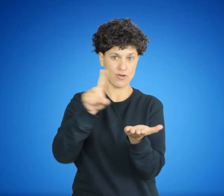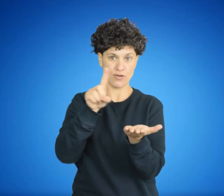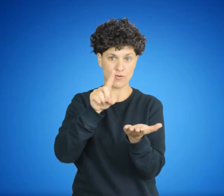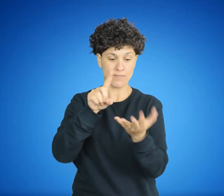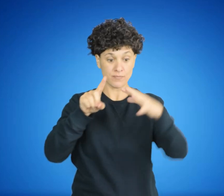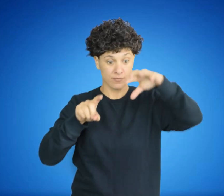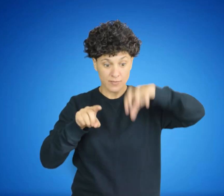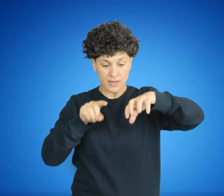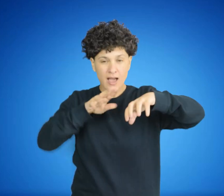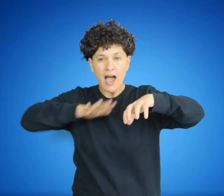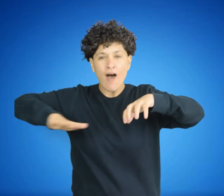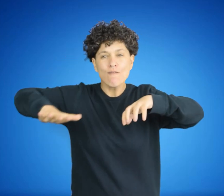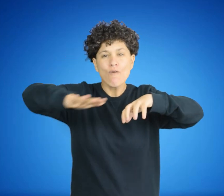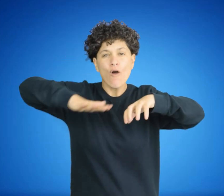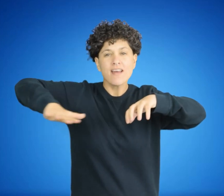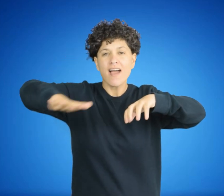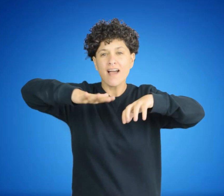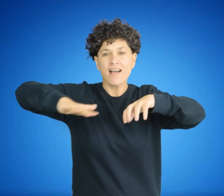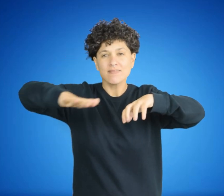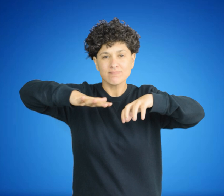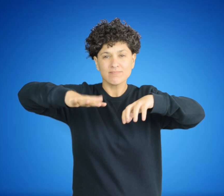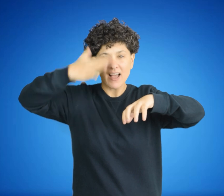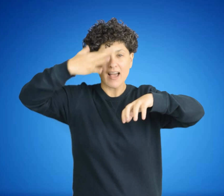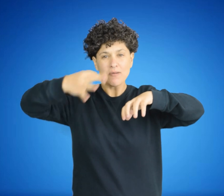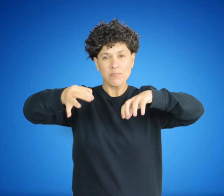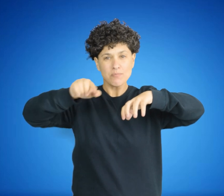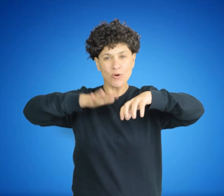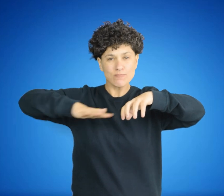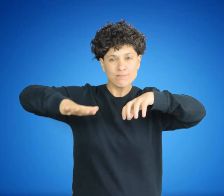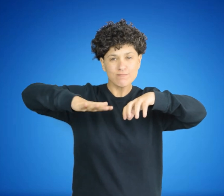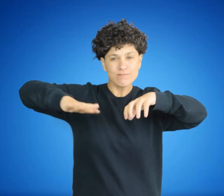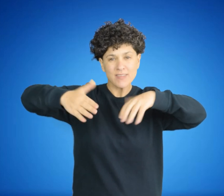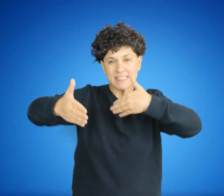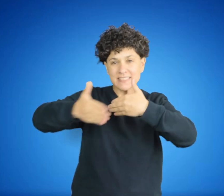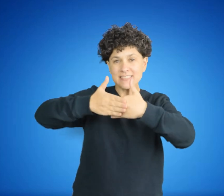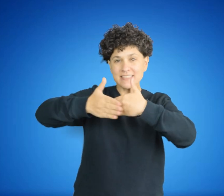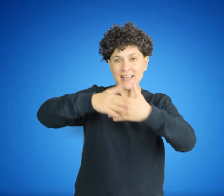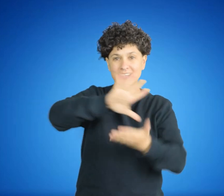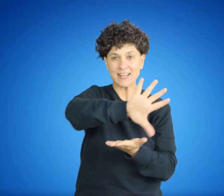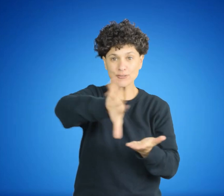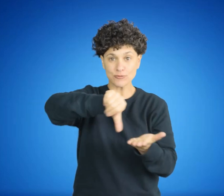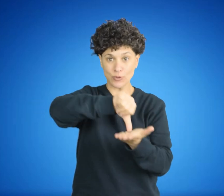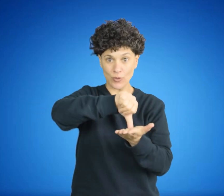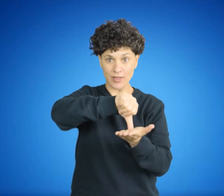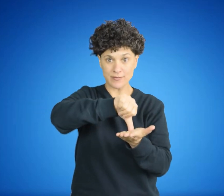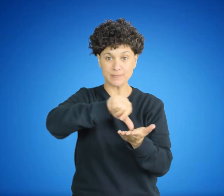tomó este nombre que enlazaba con la enseñanza epicurea según la cual el sabio de amar el campo y la naturaleza